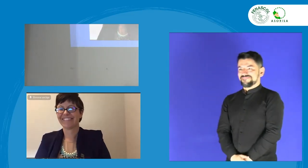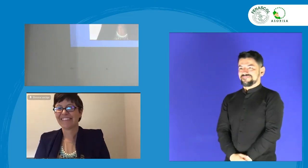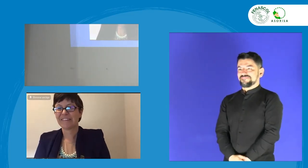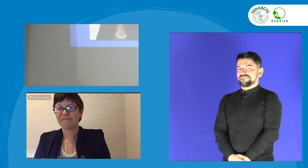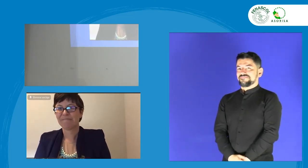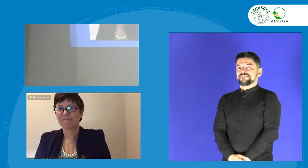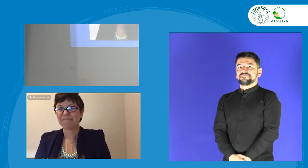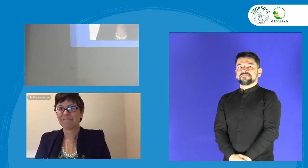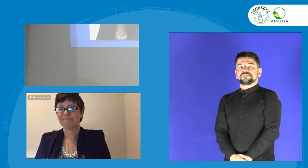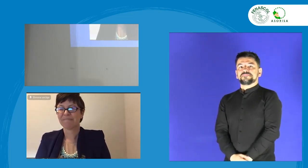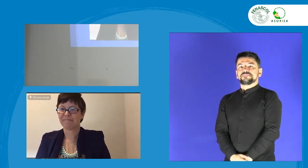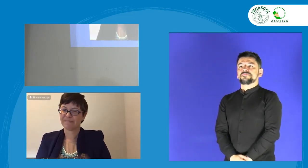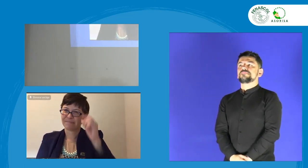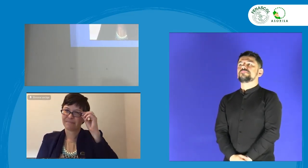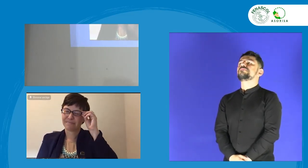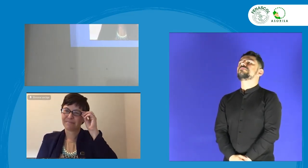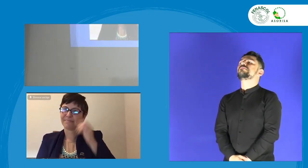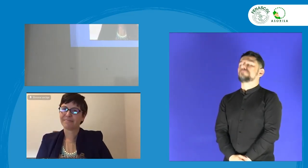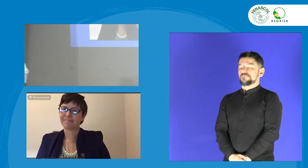Bien, gracias.